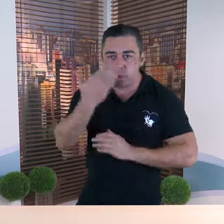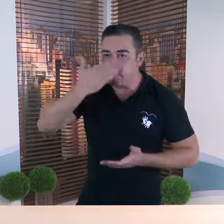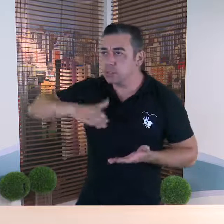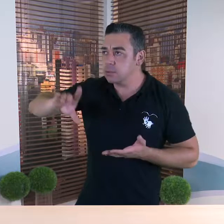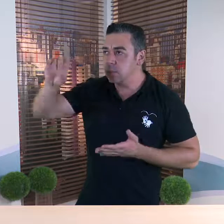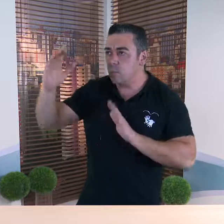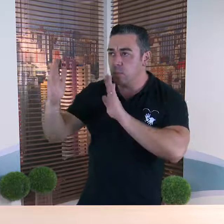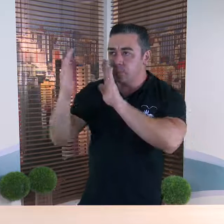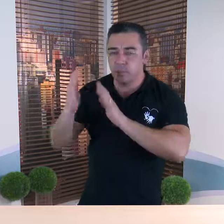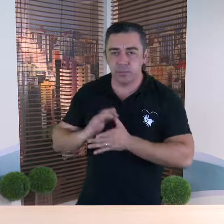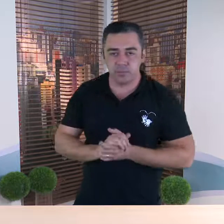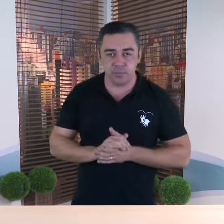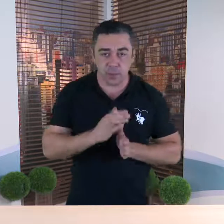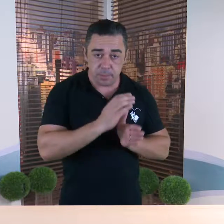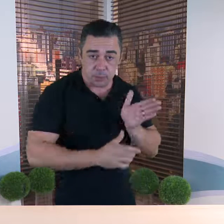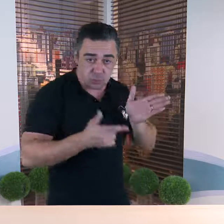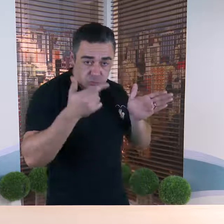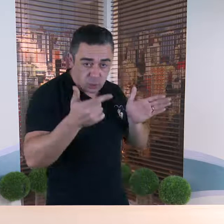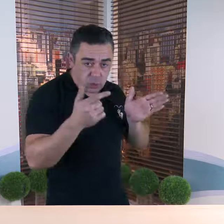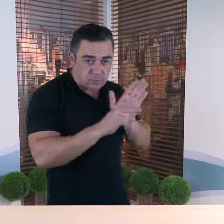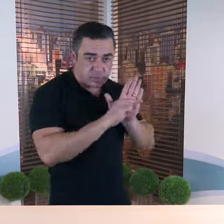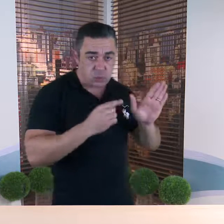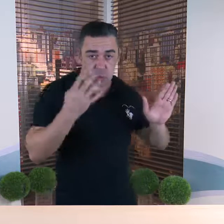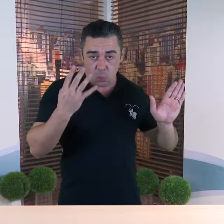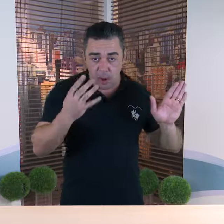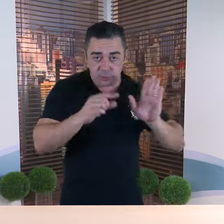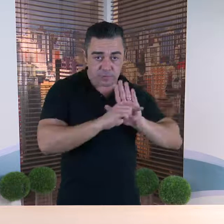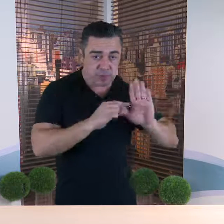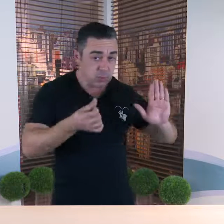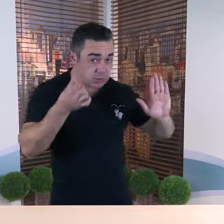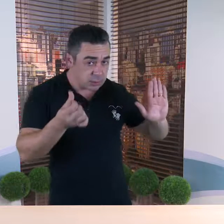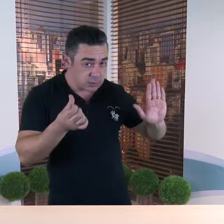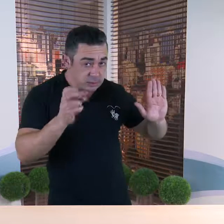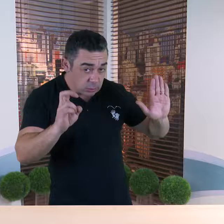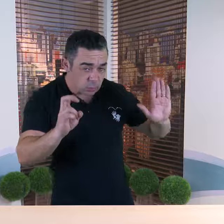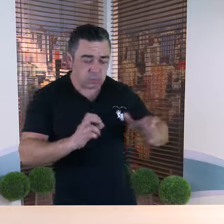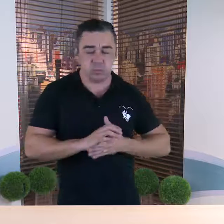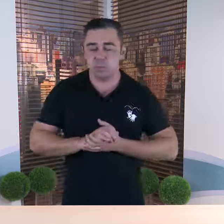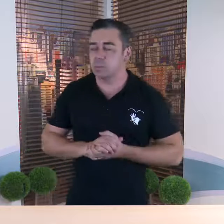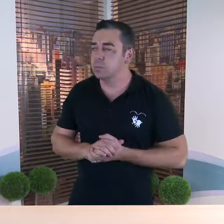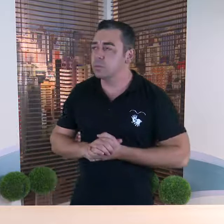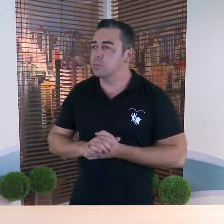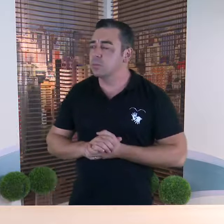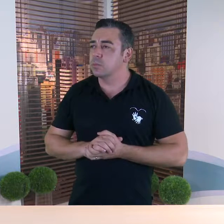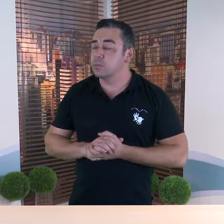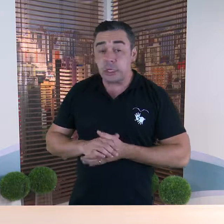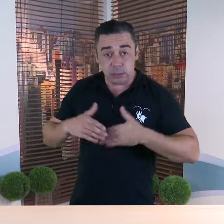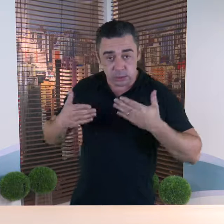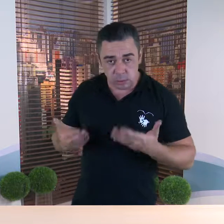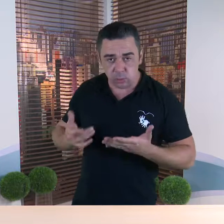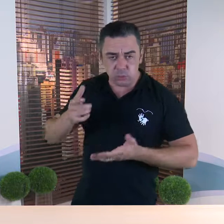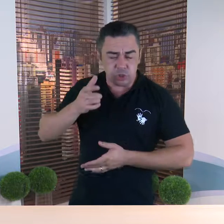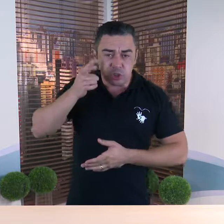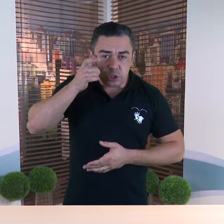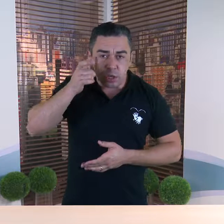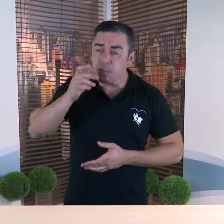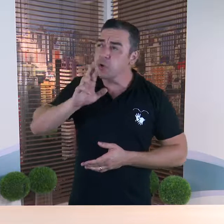da presença do Senhor. Capítulo 2, versículo 4 e 5. Então